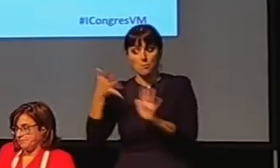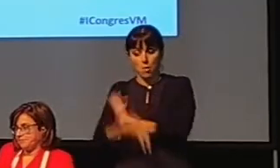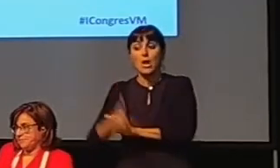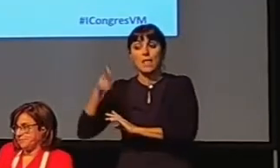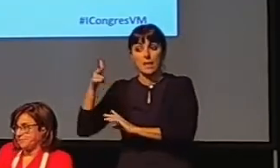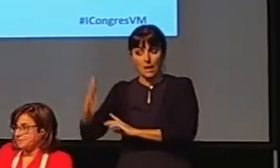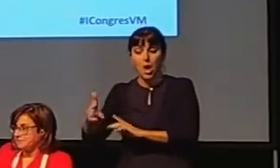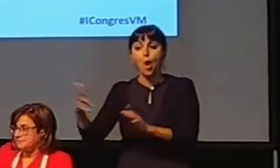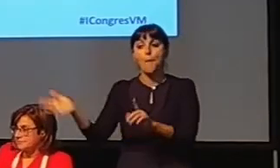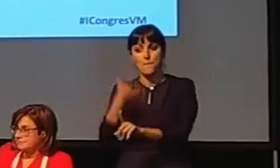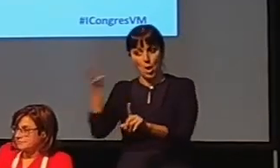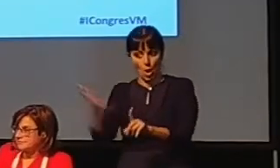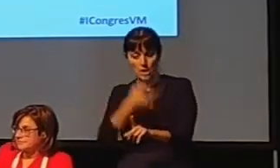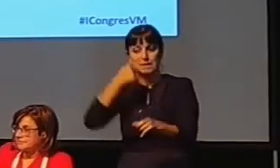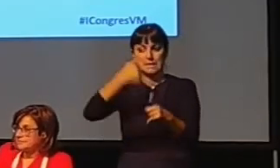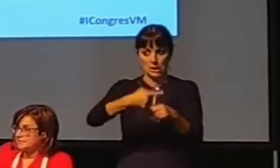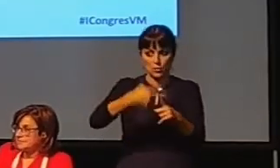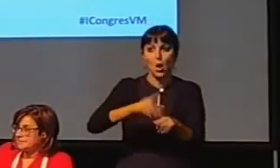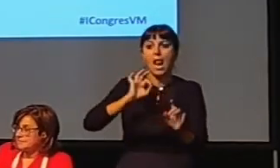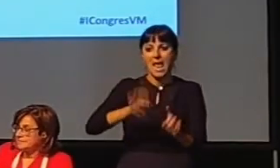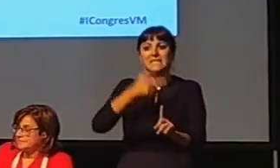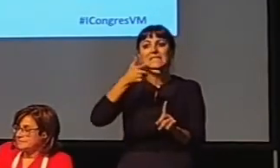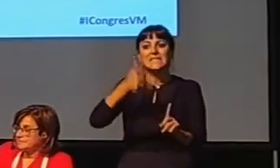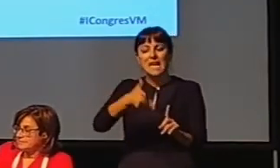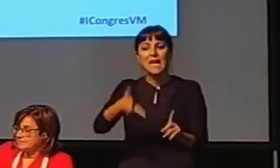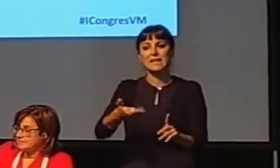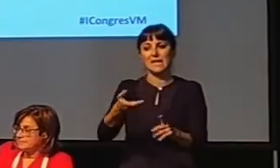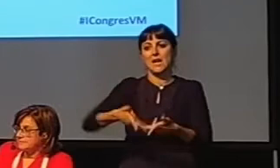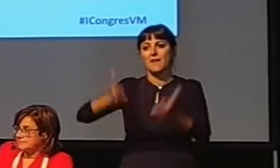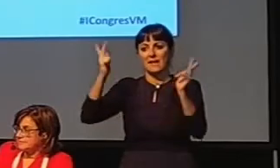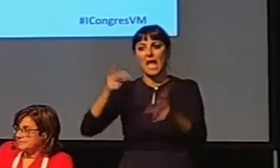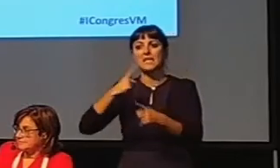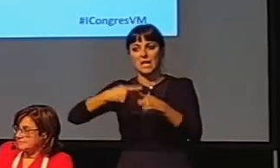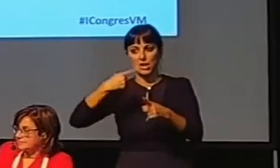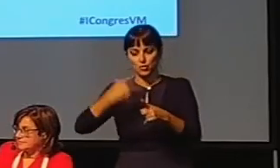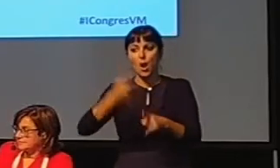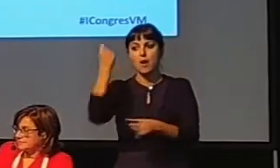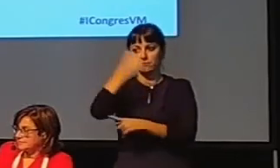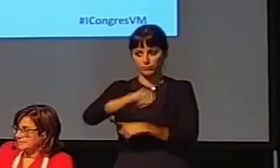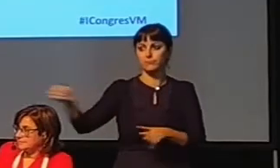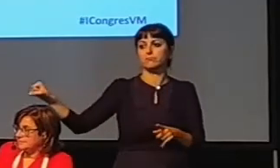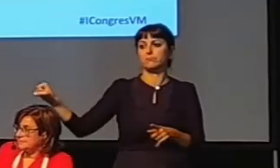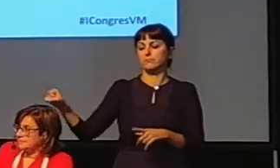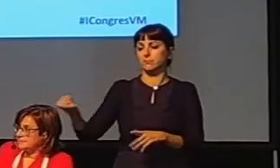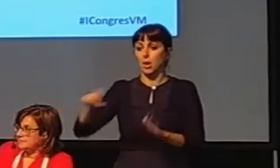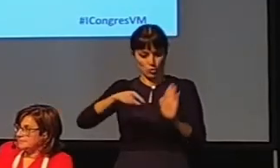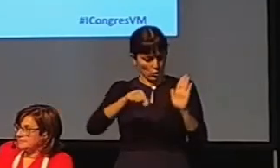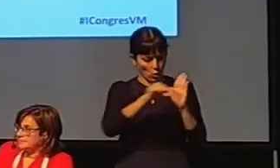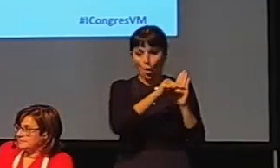de les violències sexuals és la vulneració del dret a la llibertat sexual, O sea, hasta el Código Penal lo dice.